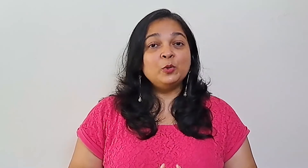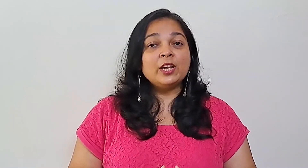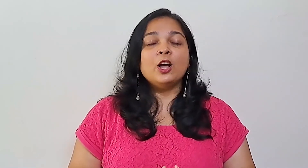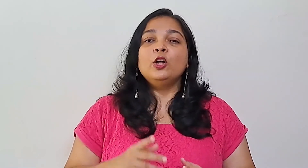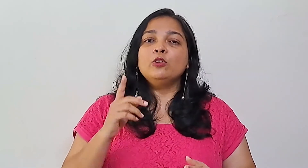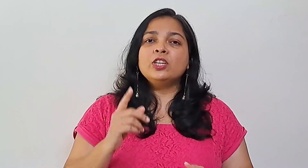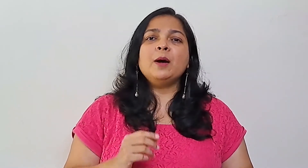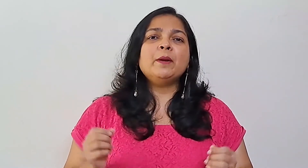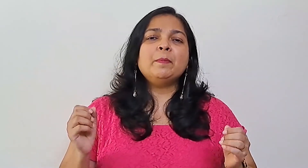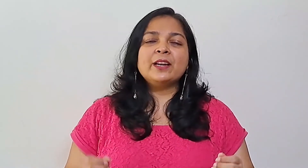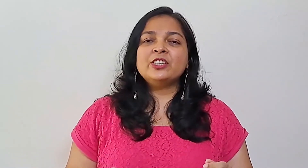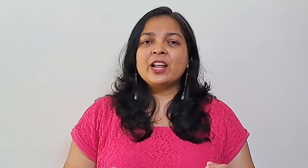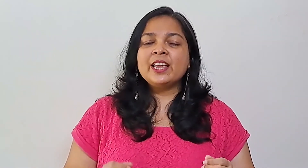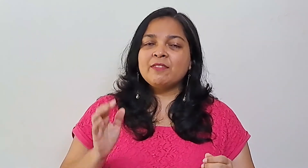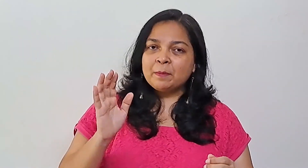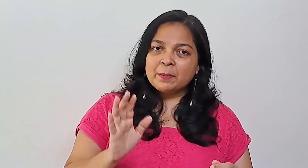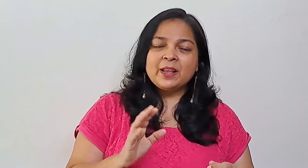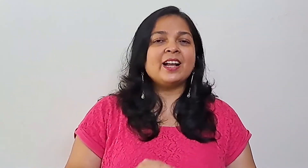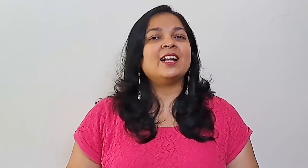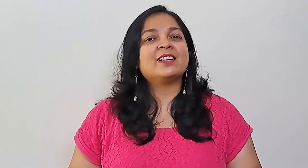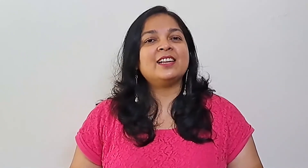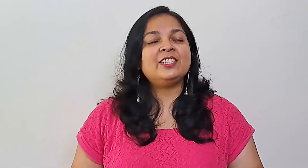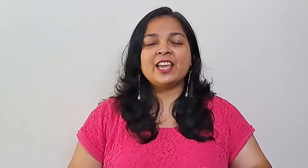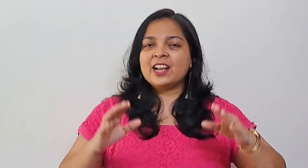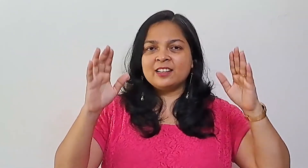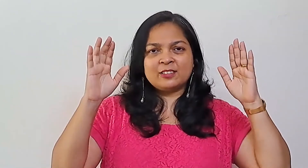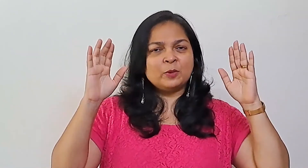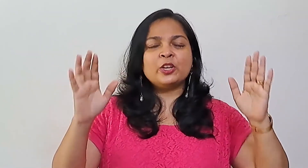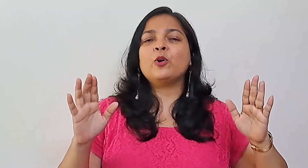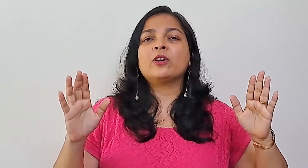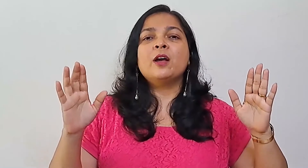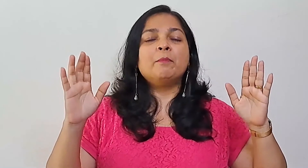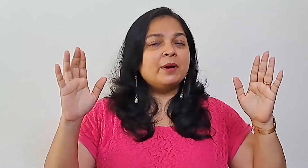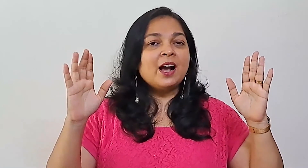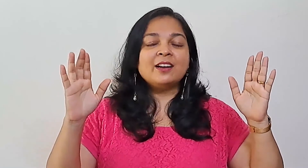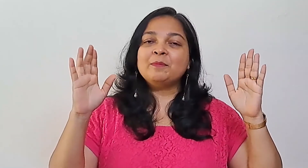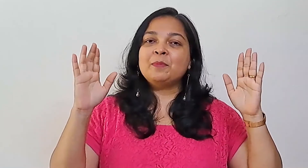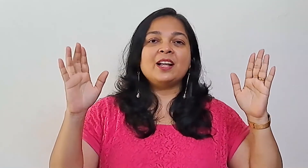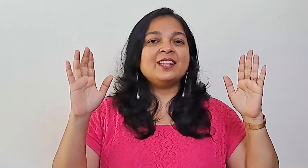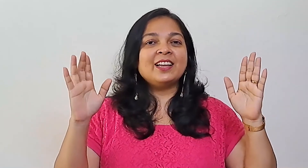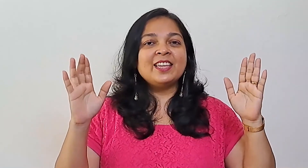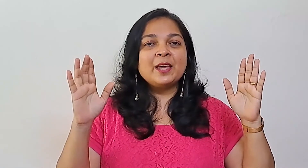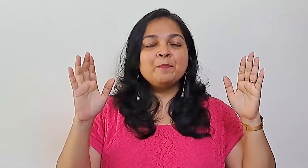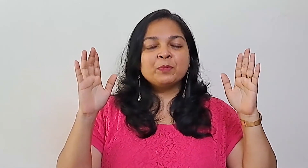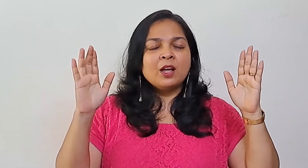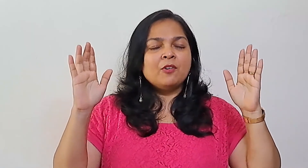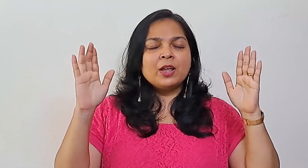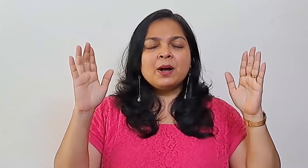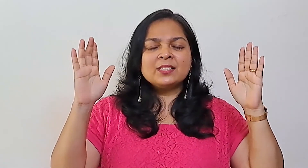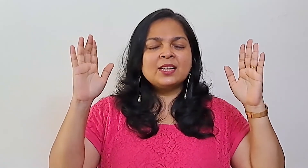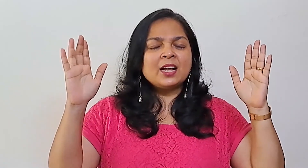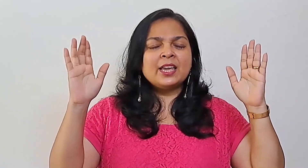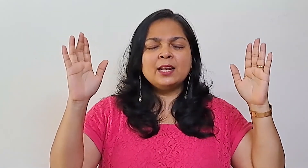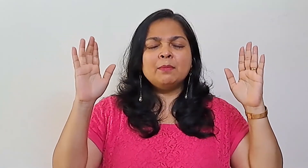ਹਾਲੇਲੂਇਆ। ਤੇ ਜਿੱਥੇ ਕਿਤੇ ਵੀ ਪਰੇਸ਼ਾਨੀ ਆ ਉੱਥੇ ਤੁਸੀਂ ਆਪਣਾ ਇੱਕ ਹੱਥ ਰੱਖ ਸਕਦੇ ਹੋ ਤੇ ਇੱਕ ਹੱਥ ਸਵਰਗ ਵੱਲ ਵਧਾ ਕੇ ਤੁਸੀਂ ਪ੍ਰਾਰਥਨਾ ਕਰ